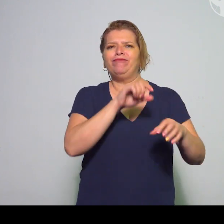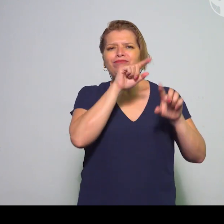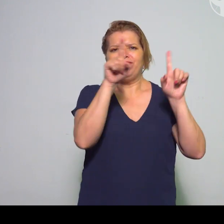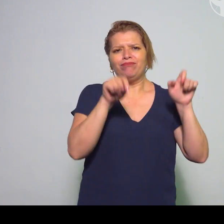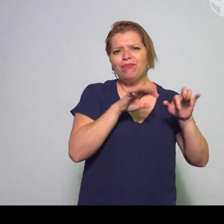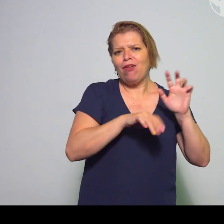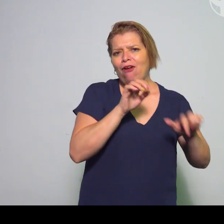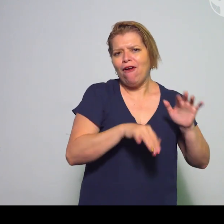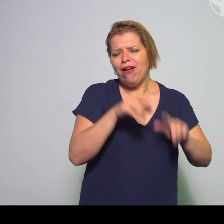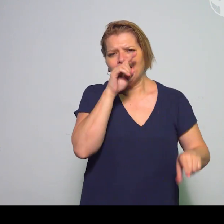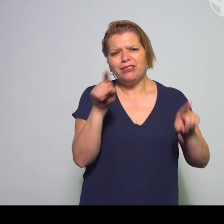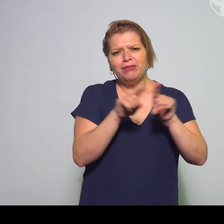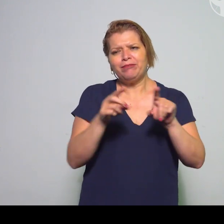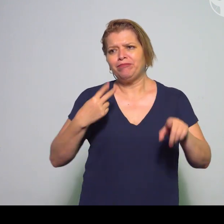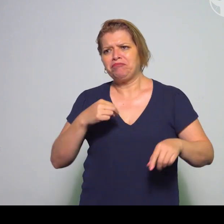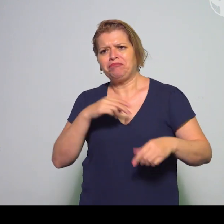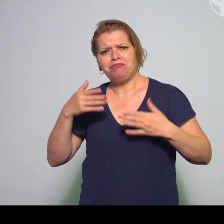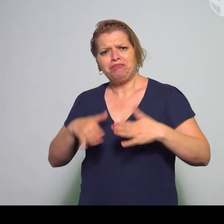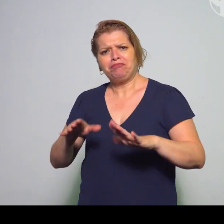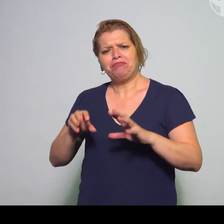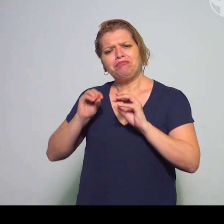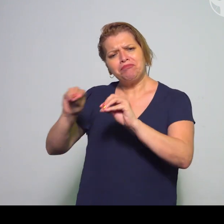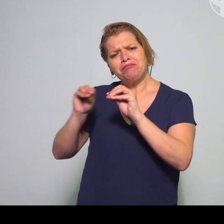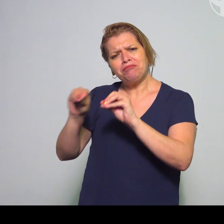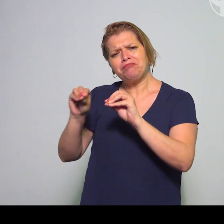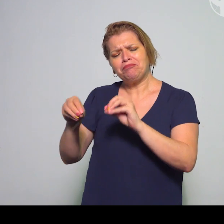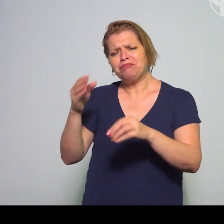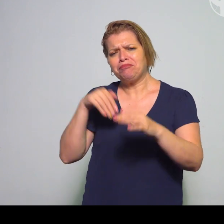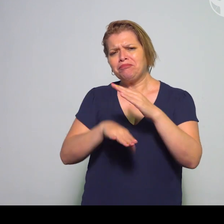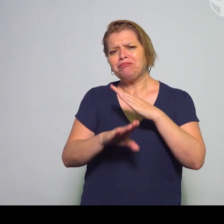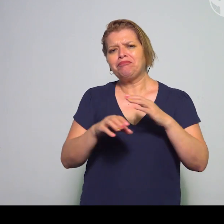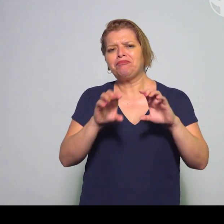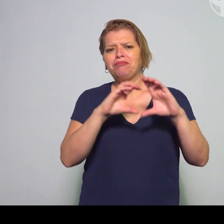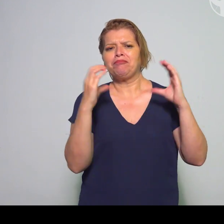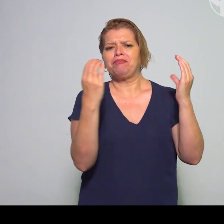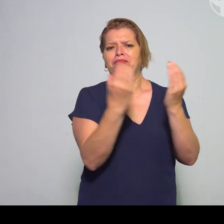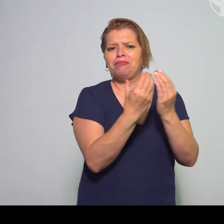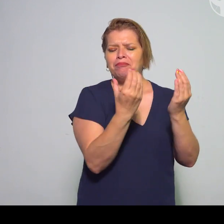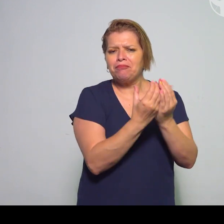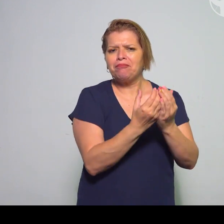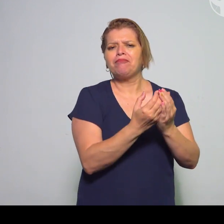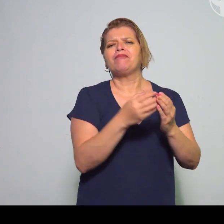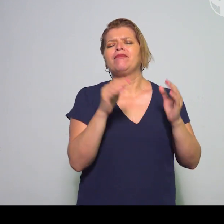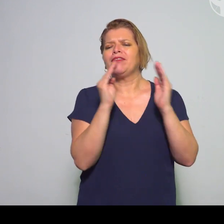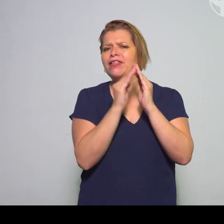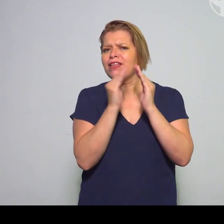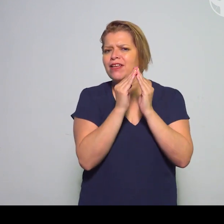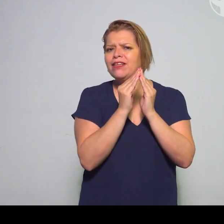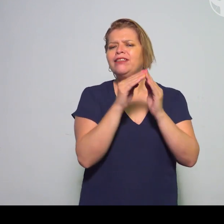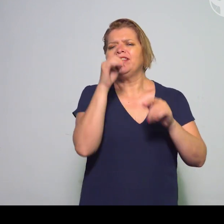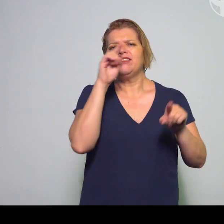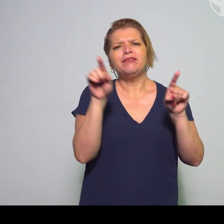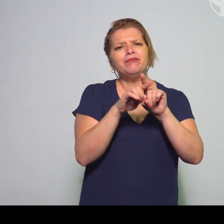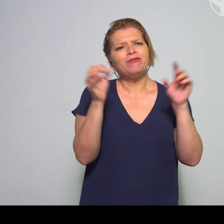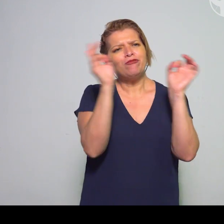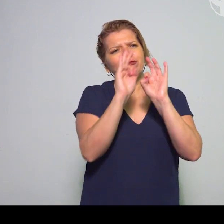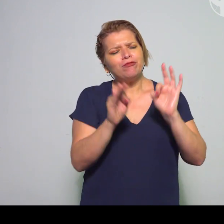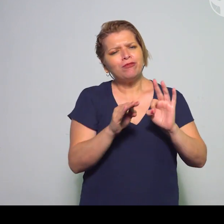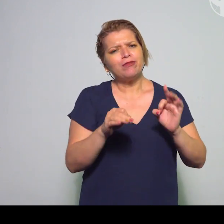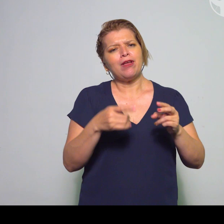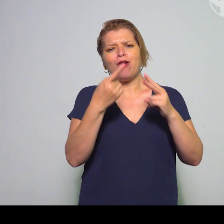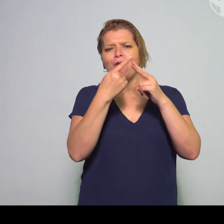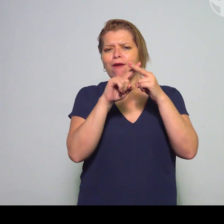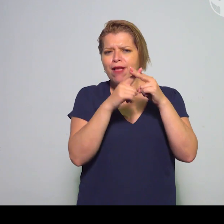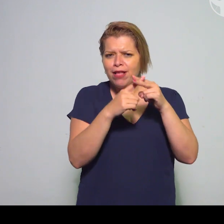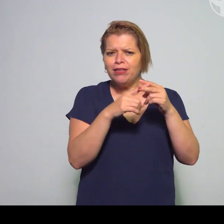computadora. Los niños empezaron de la misma manera, nuestras hijas empezaron a recibir clases, que no se trabara tal aplicación. Y muchas